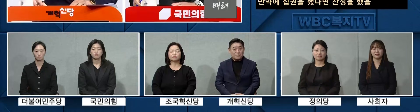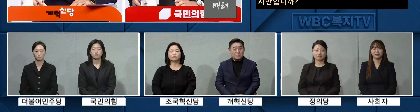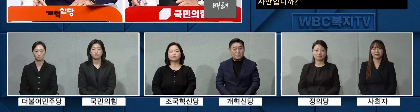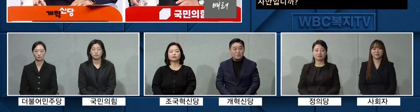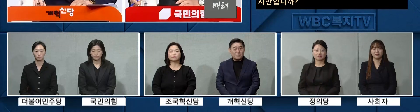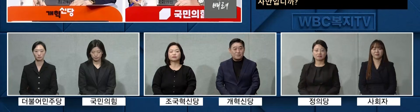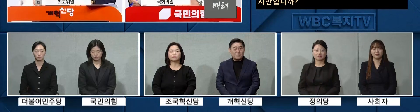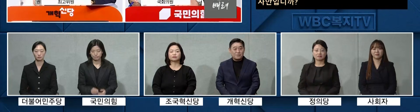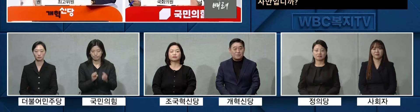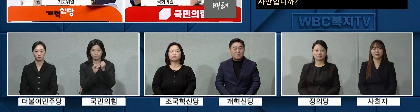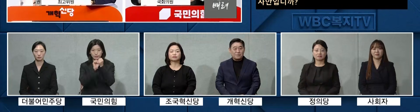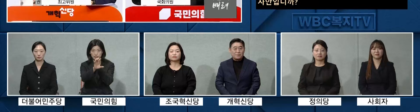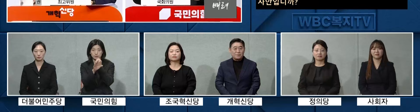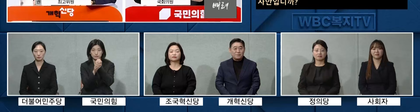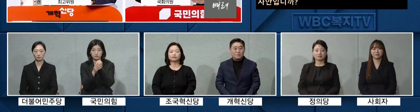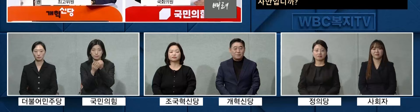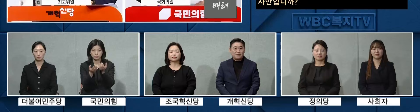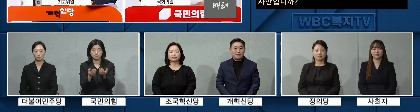답변하겠습니다.